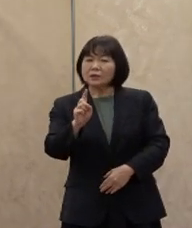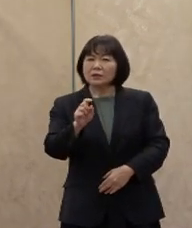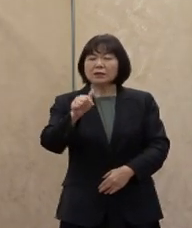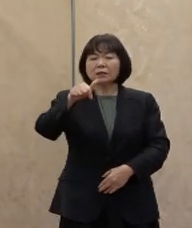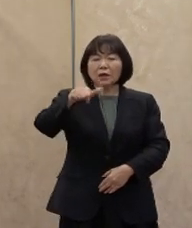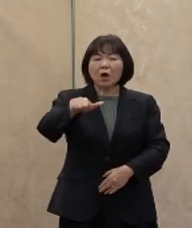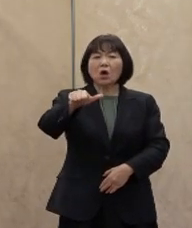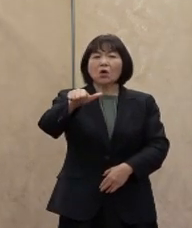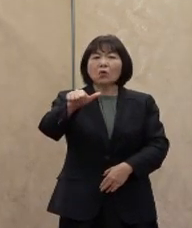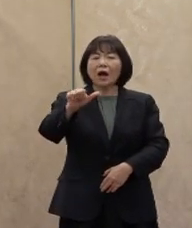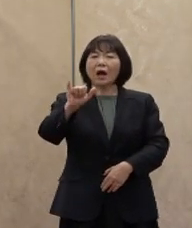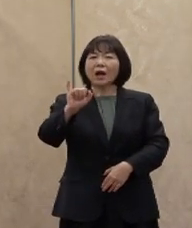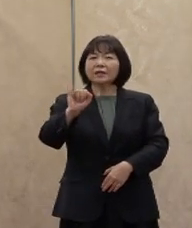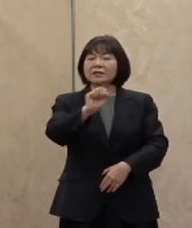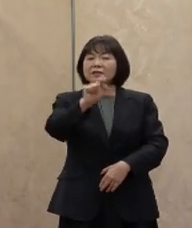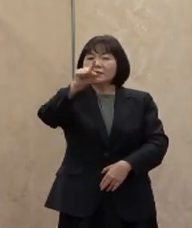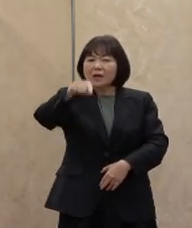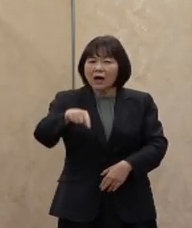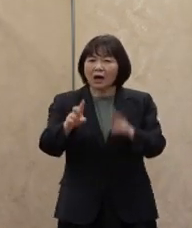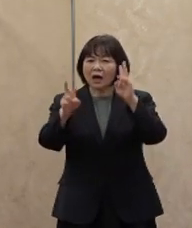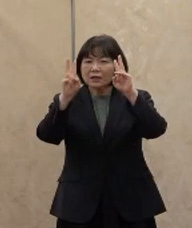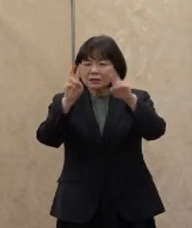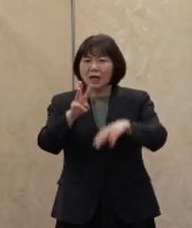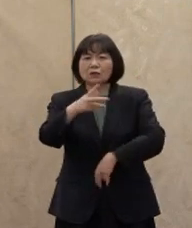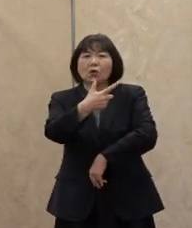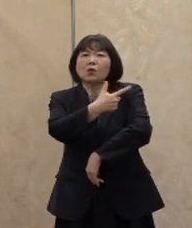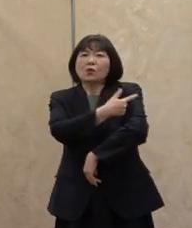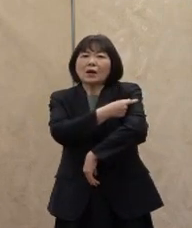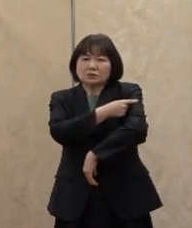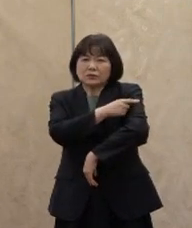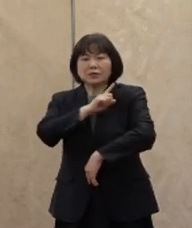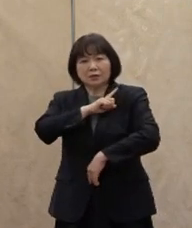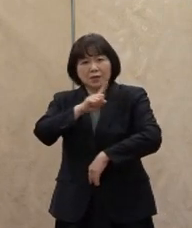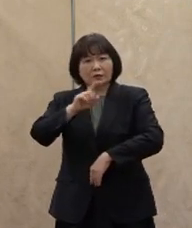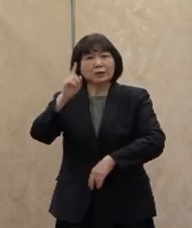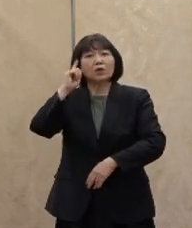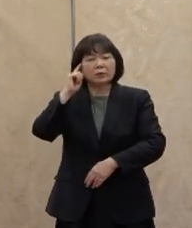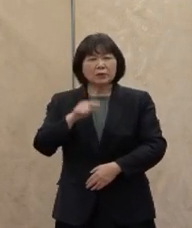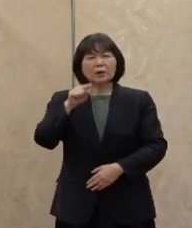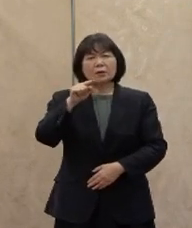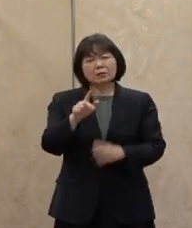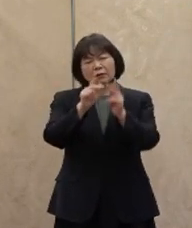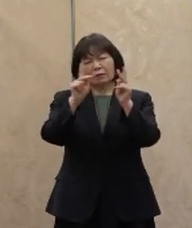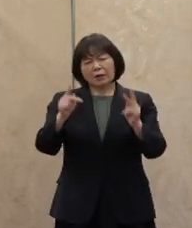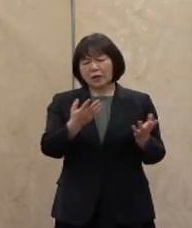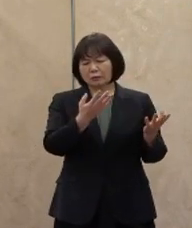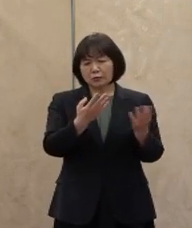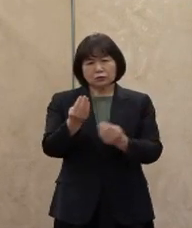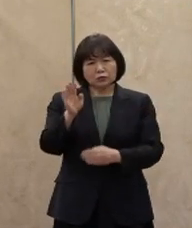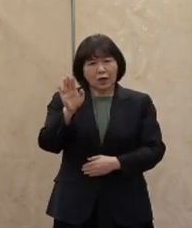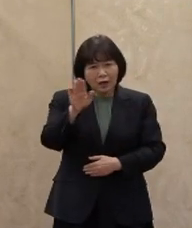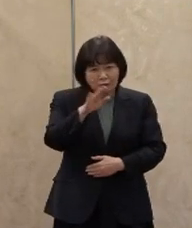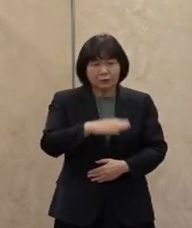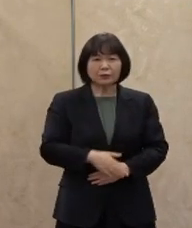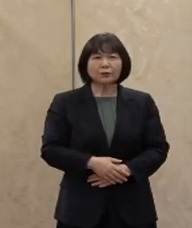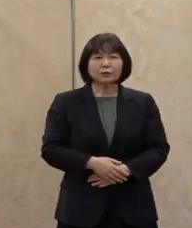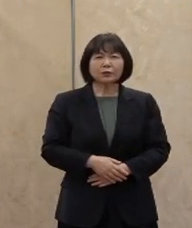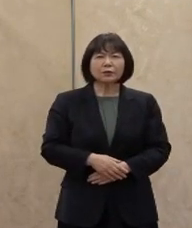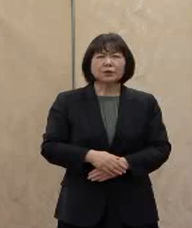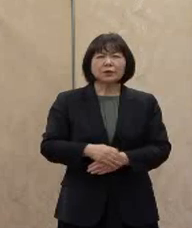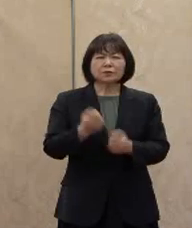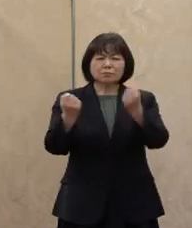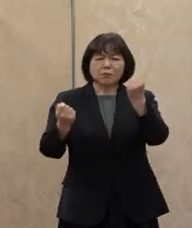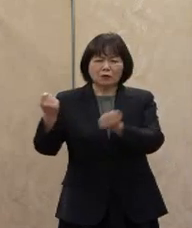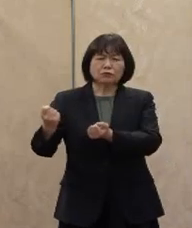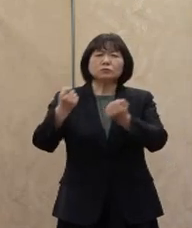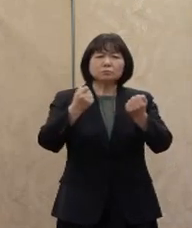になると思いますが、そのファイザー製のワクチンについてはちょっと課題もいろいろあってですね、この運搬がマイナス